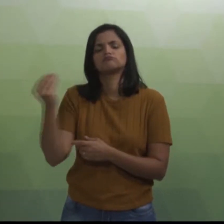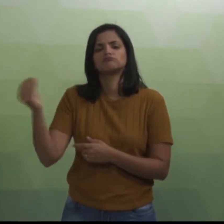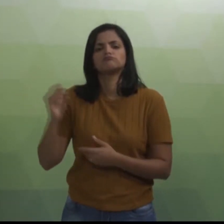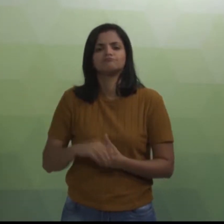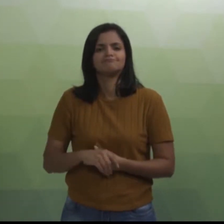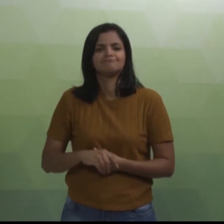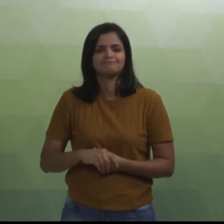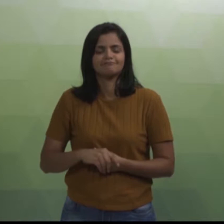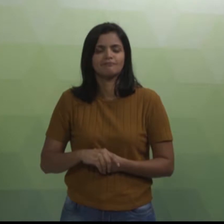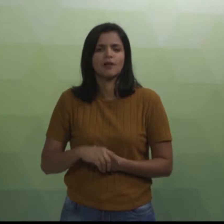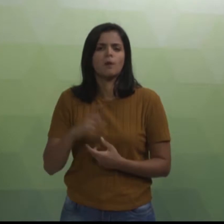balas?